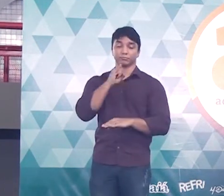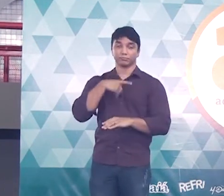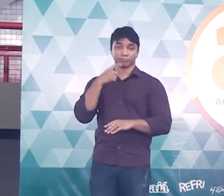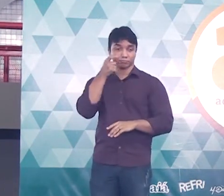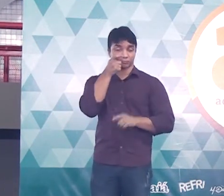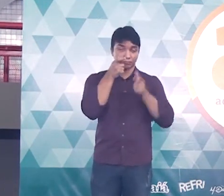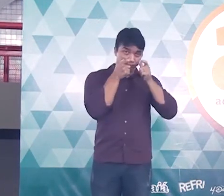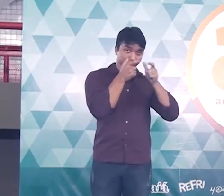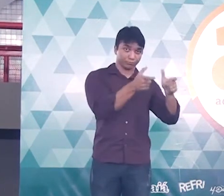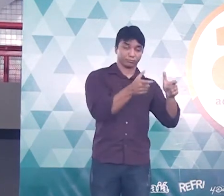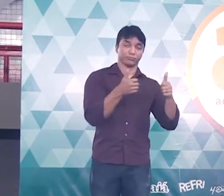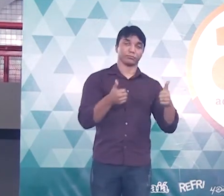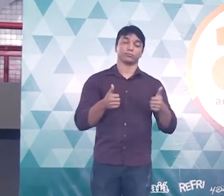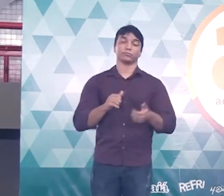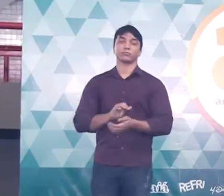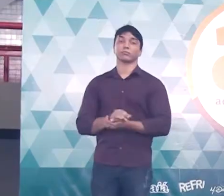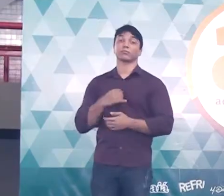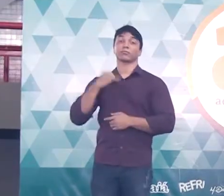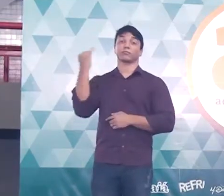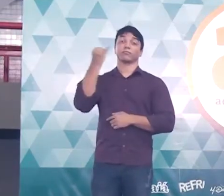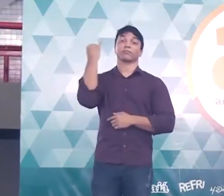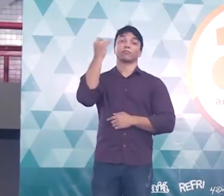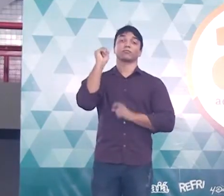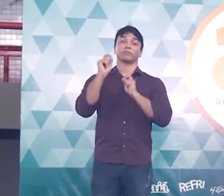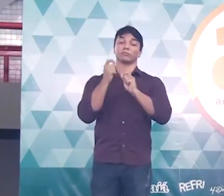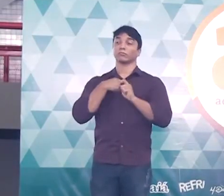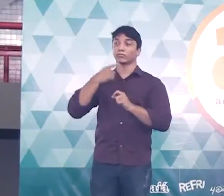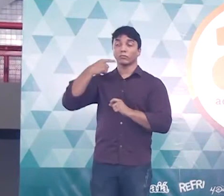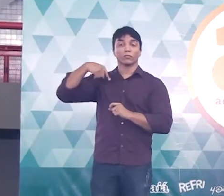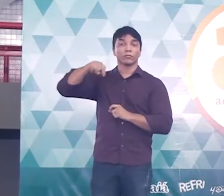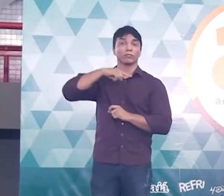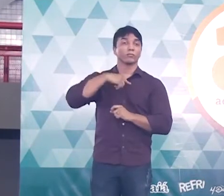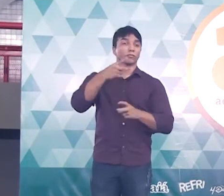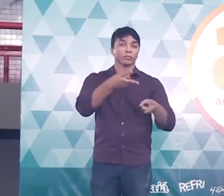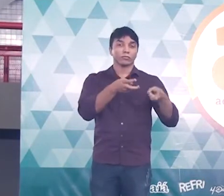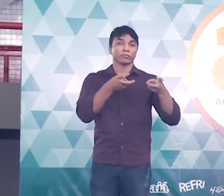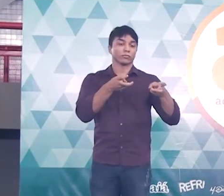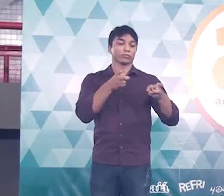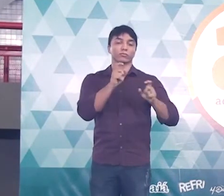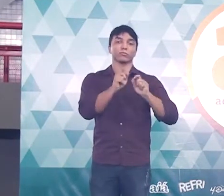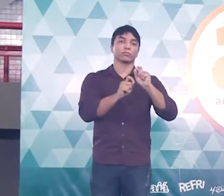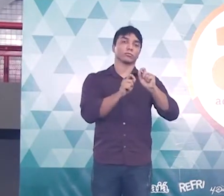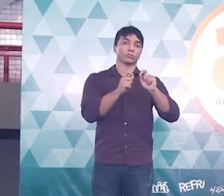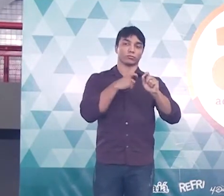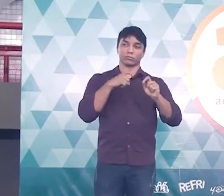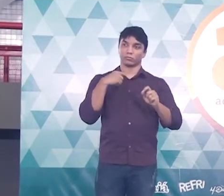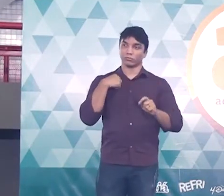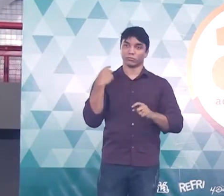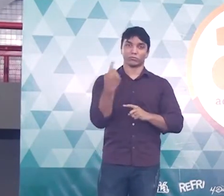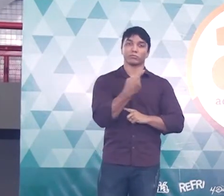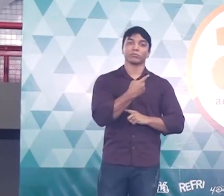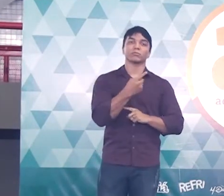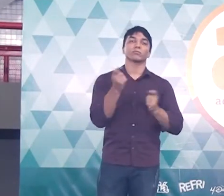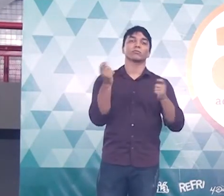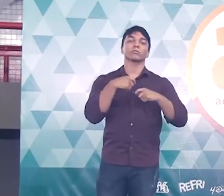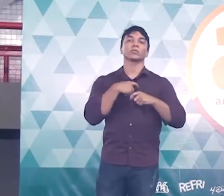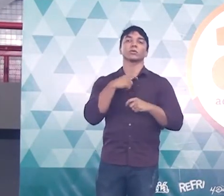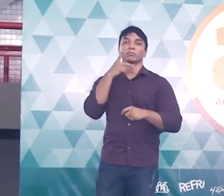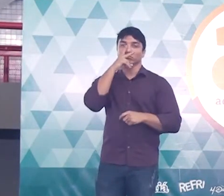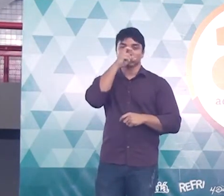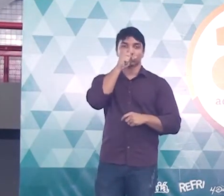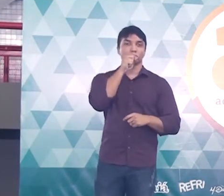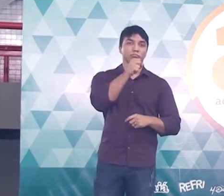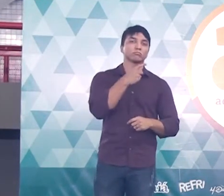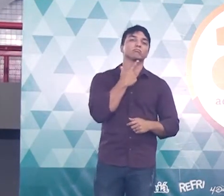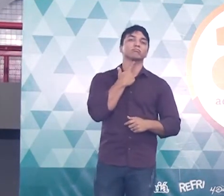almejamos. O mais importante é a gente observar que nós temos a força de vontade,